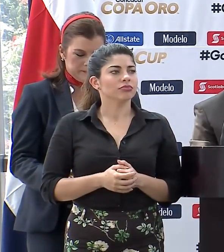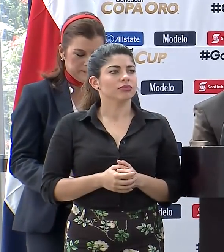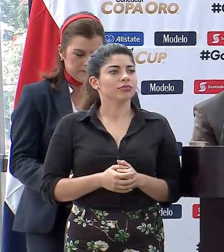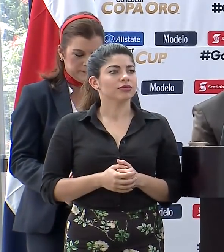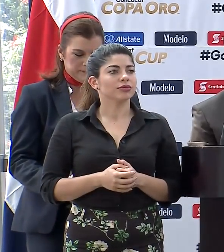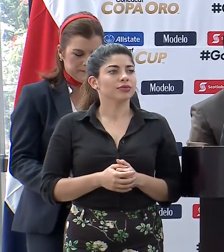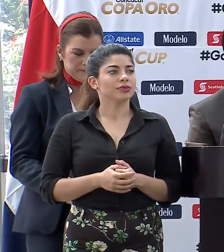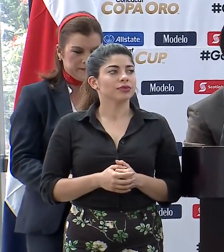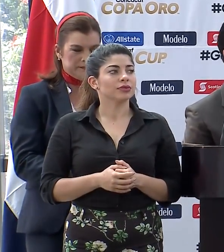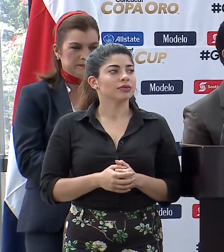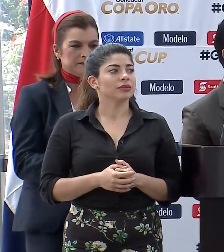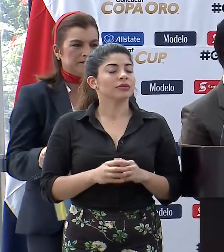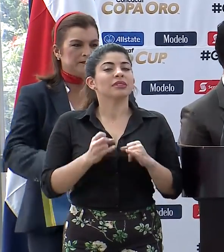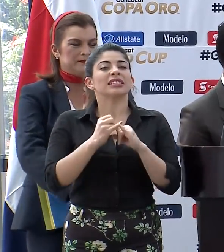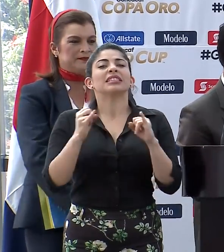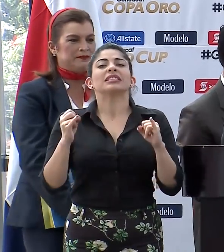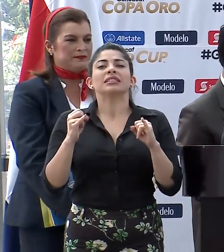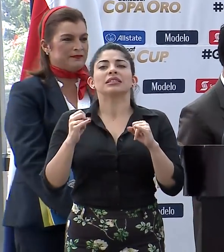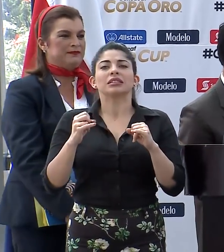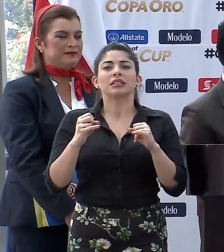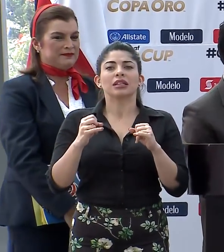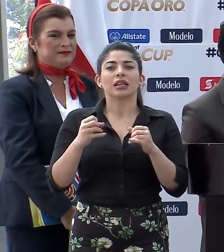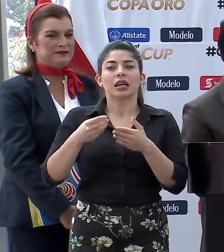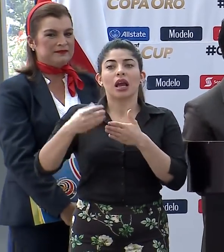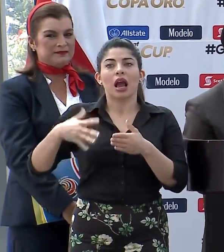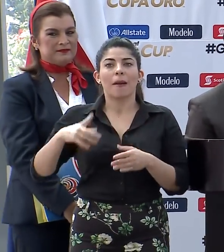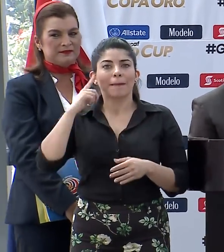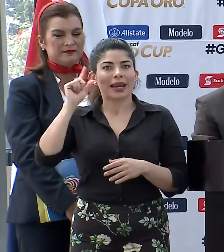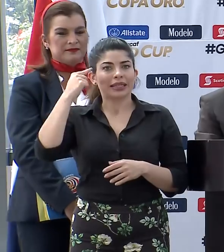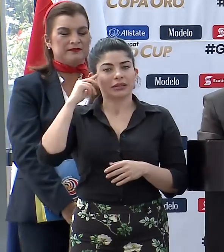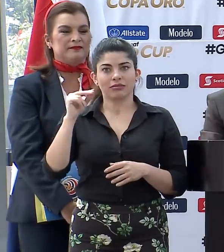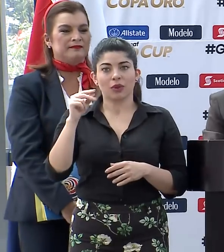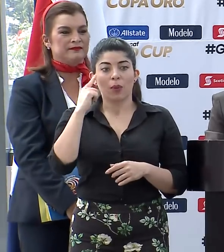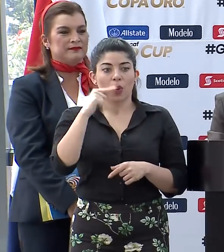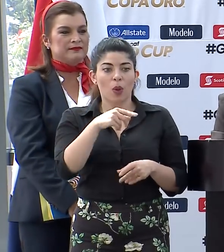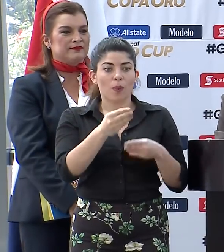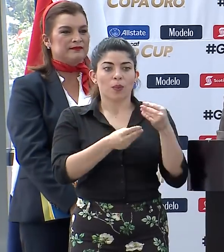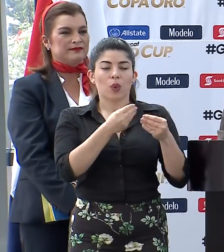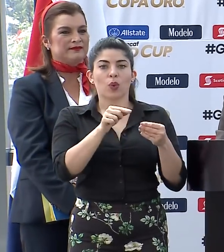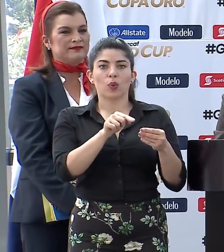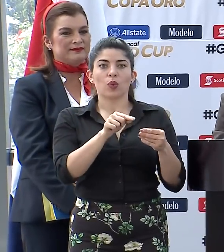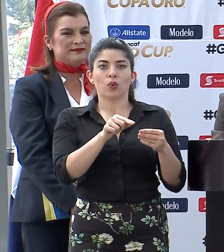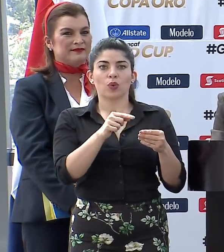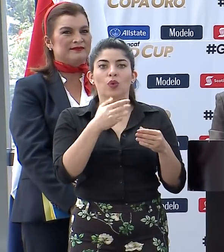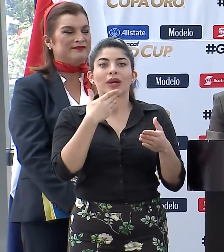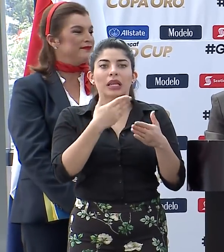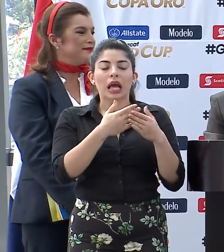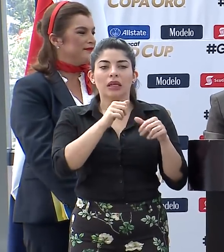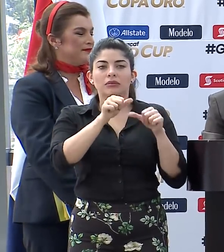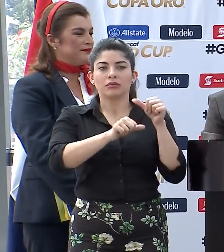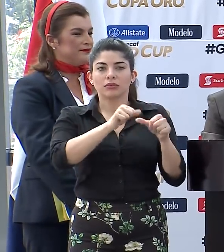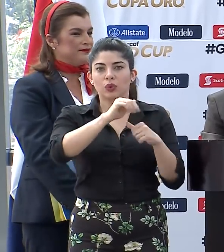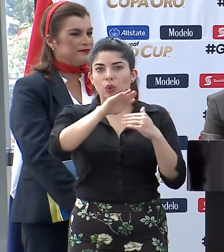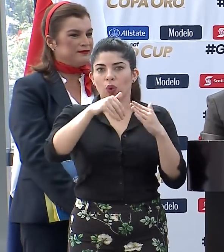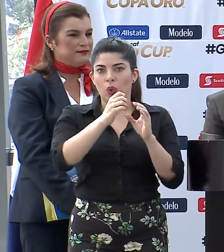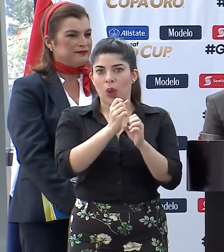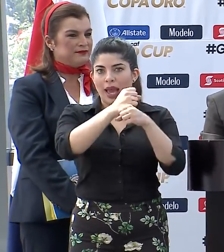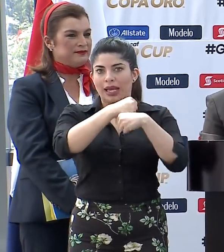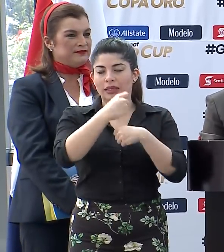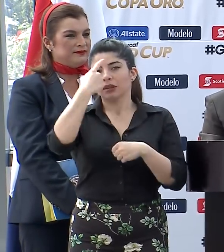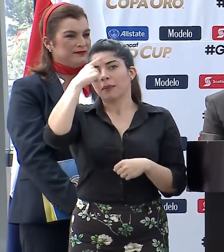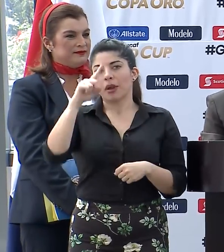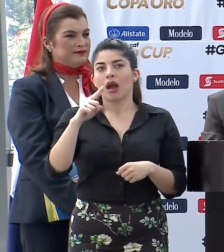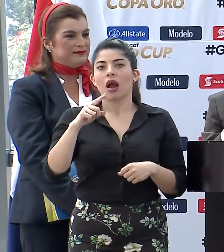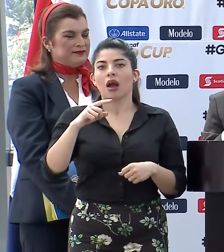y sin mucha erogación para el Estado, sino producto evidentemente del esfuerzo que hacemos para que